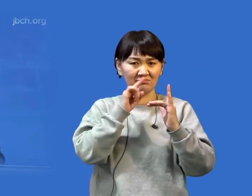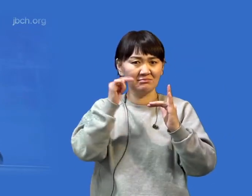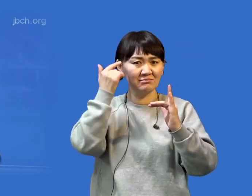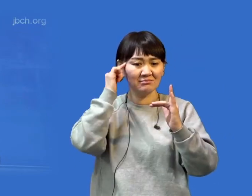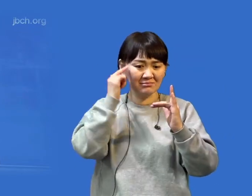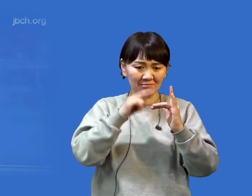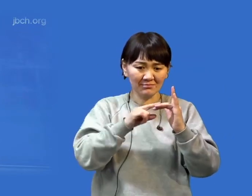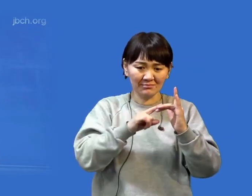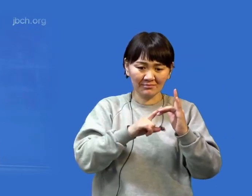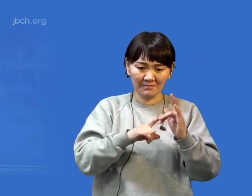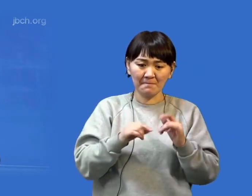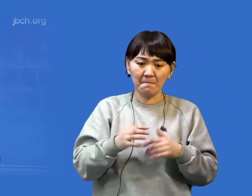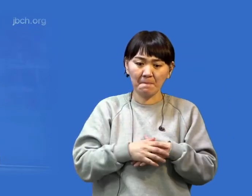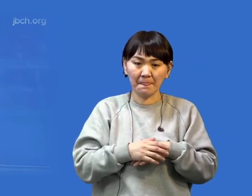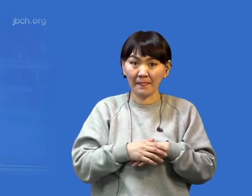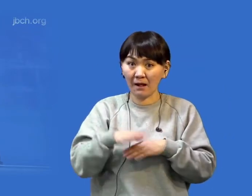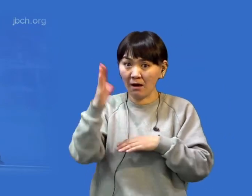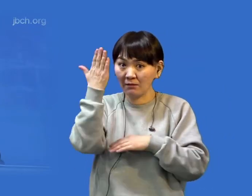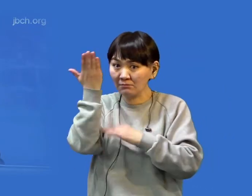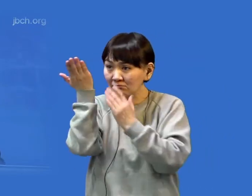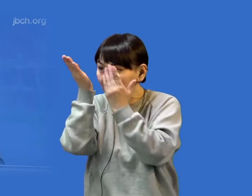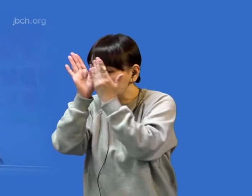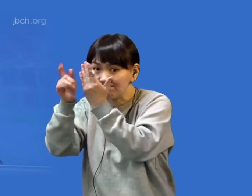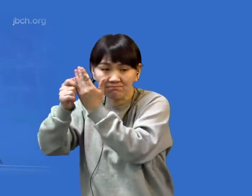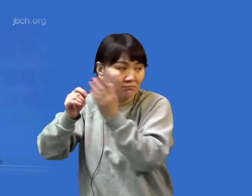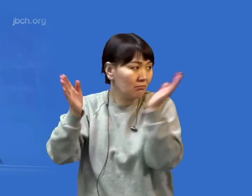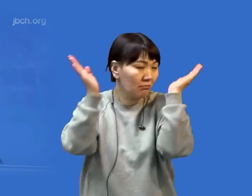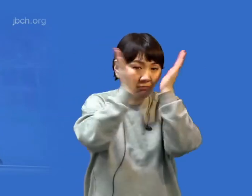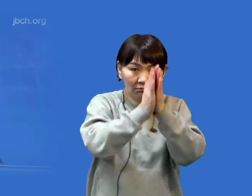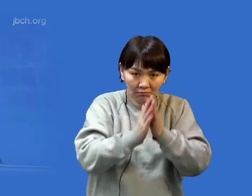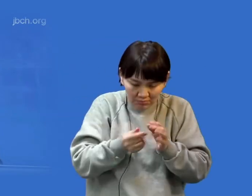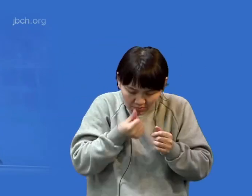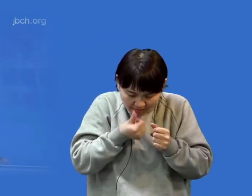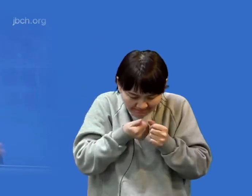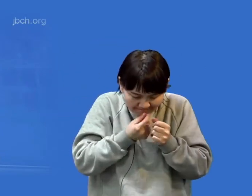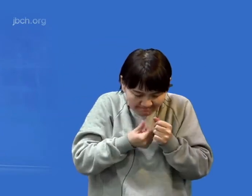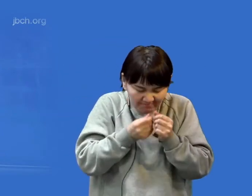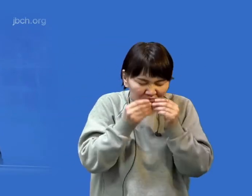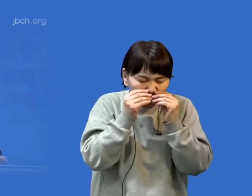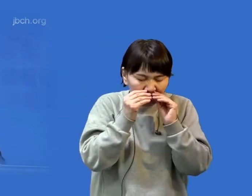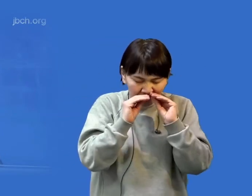Тэгээм хаалгаа татчихад л орой мөнгө таалал мөнгө үнэрлэл хэвчээ яасан сайхан